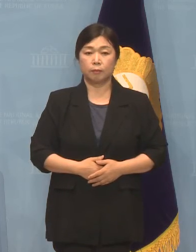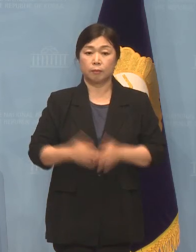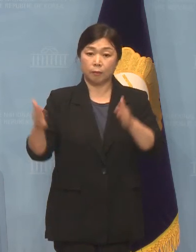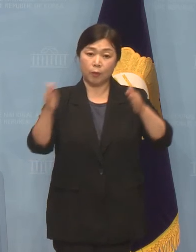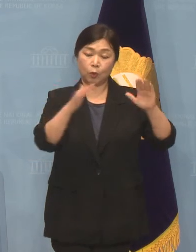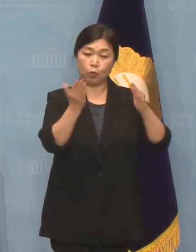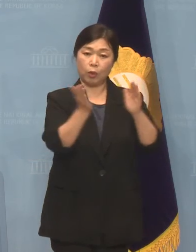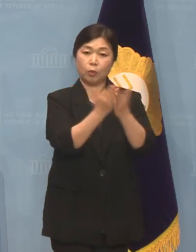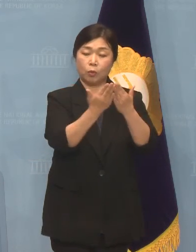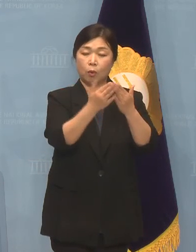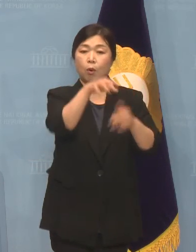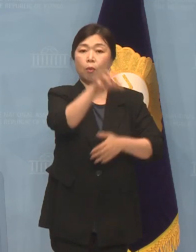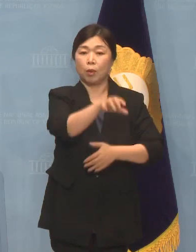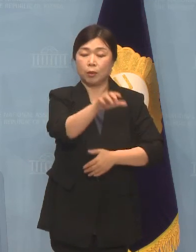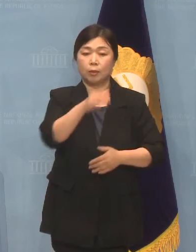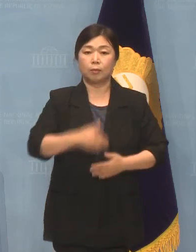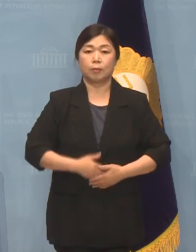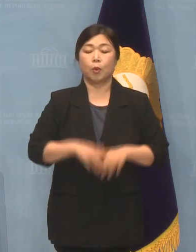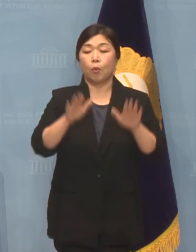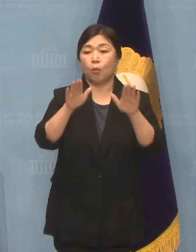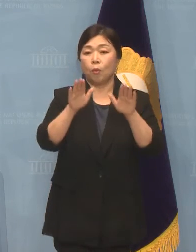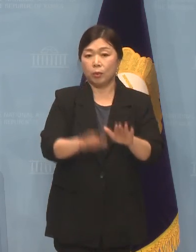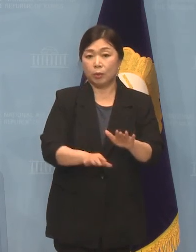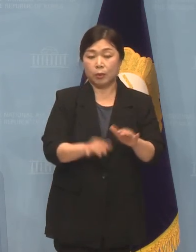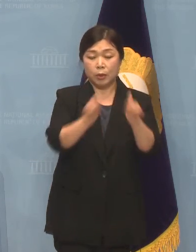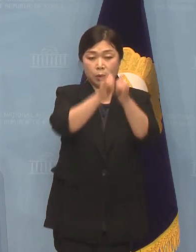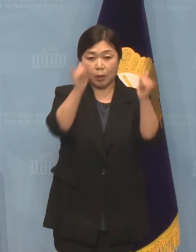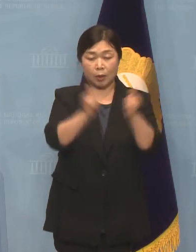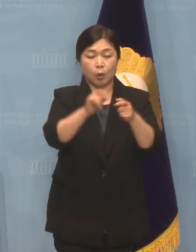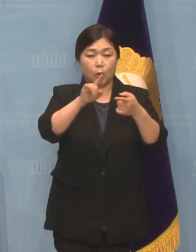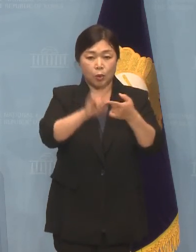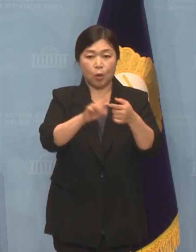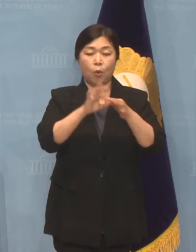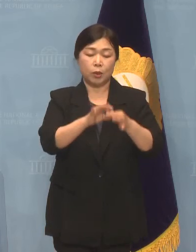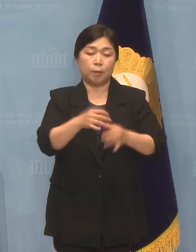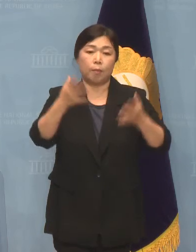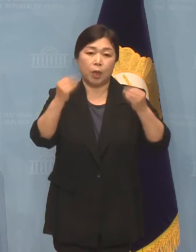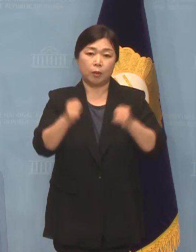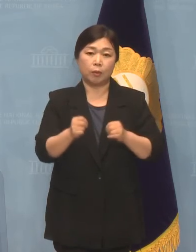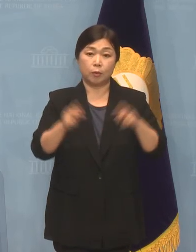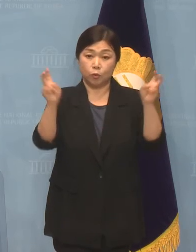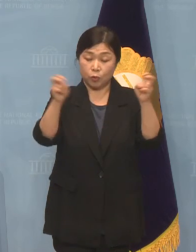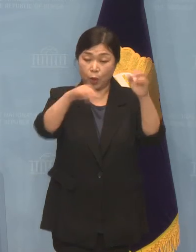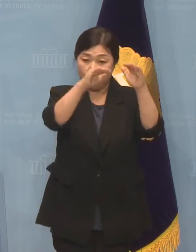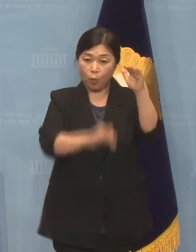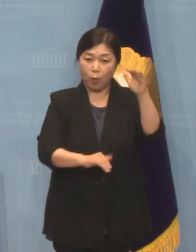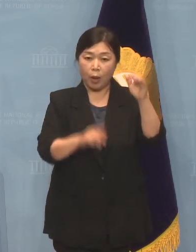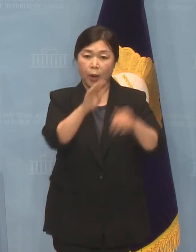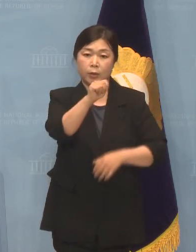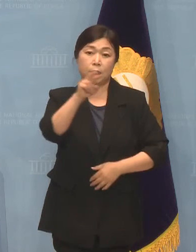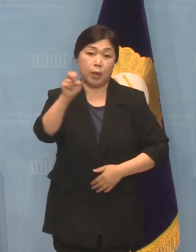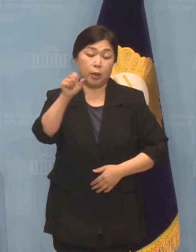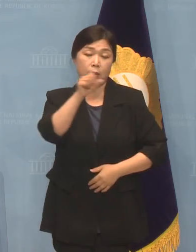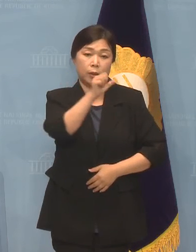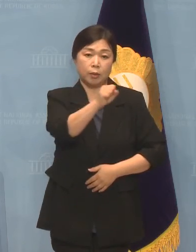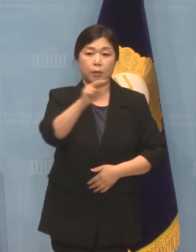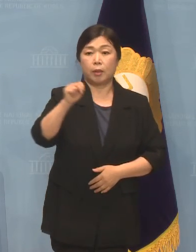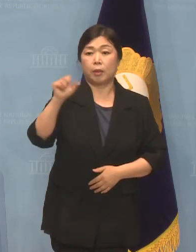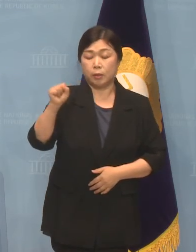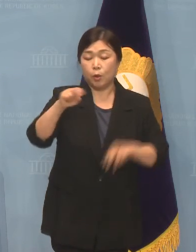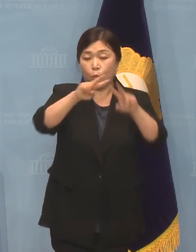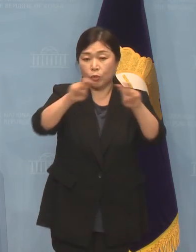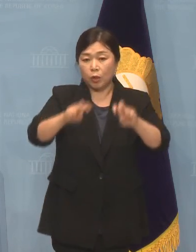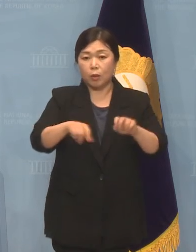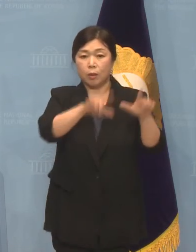다음 국회도서관은 오늘 사회적 관심도가 높은 주제에 대해 SNS를 분석하여 우리 사회의